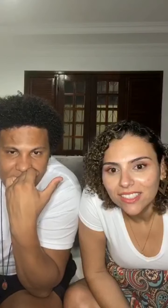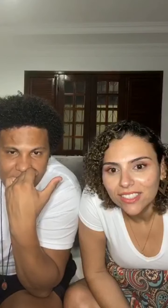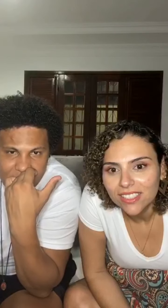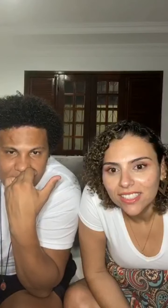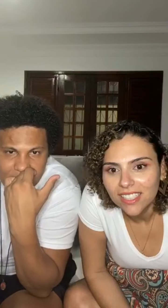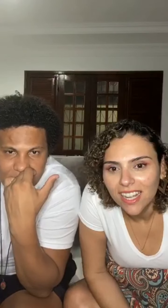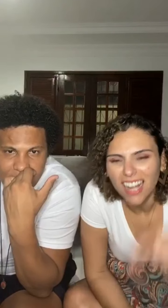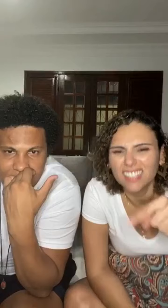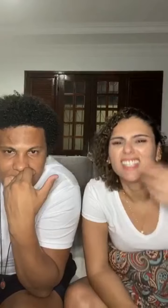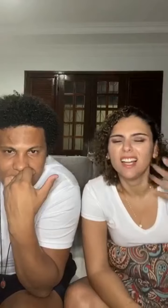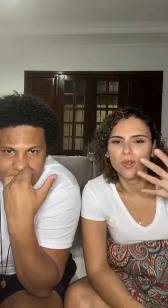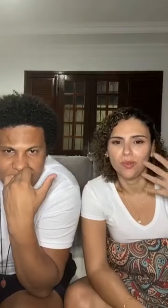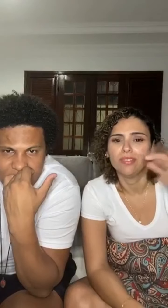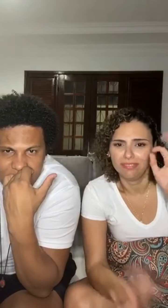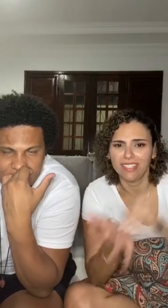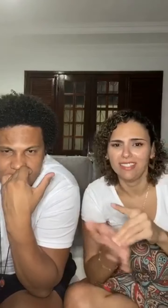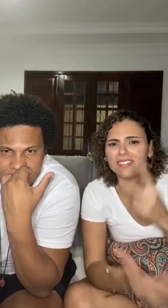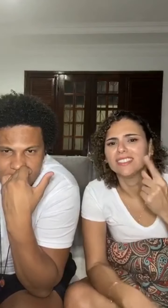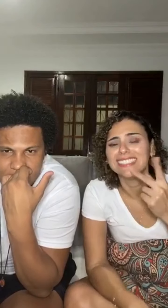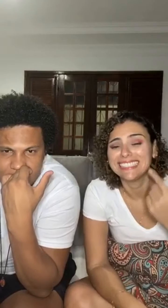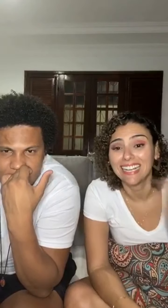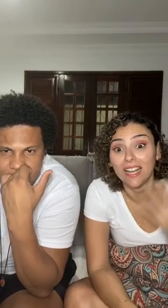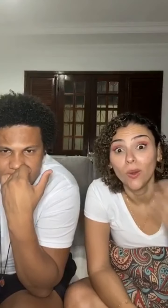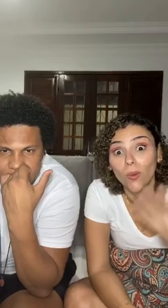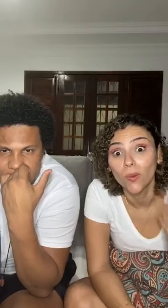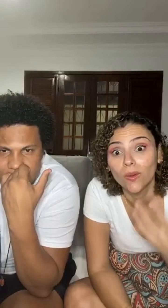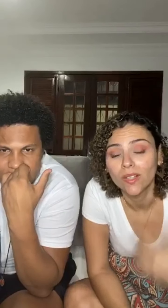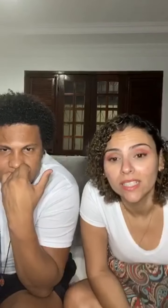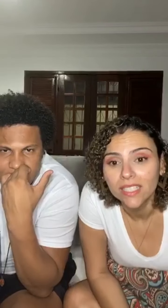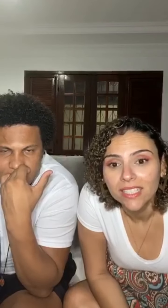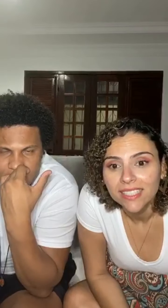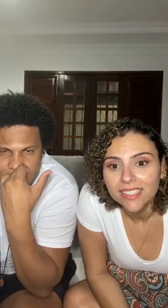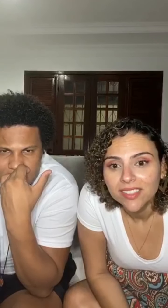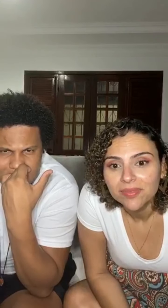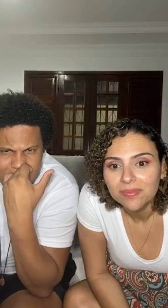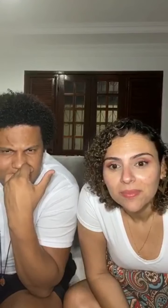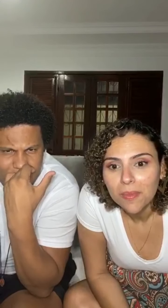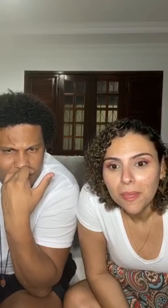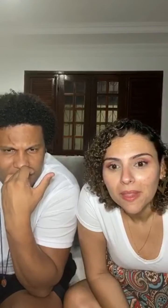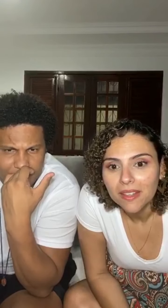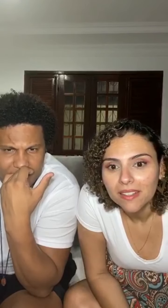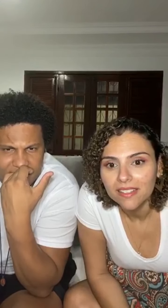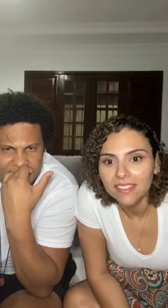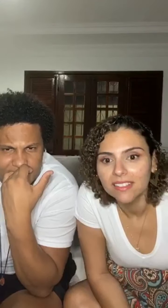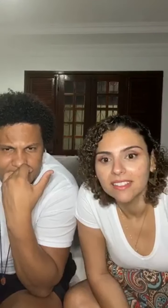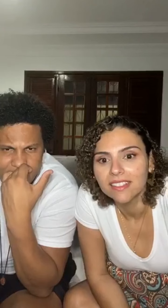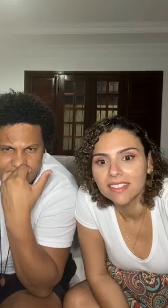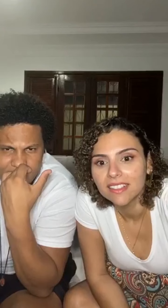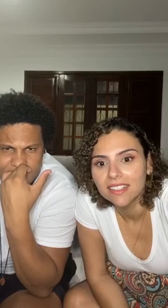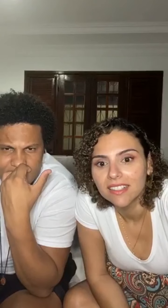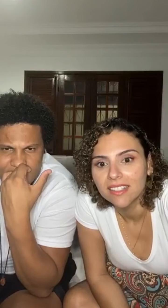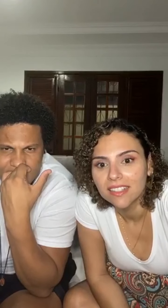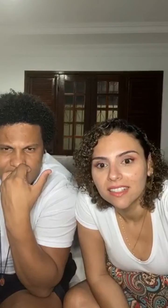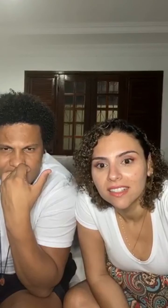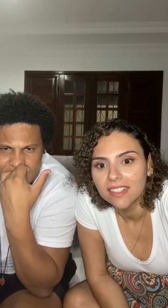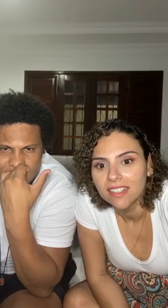gente. Aqui, calor. Verdade, eu falei do calor. Falou tudo, mas rapaz, quem é?